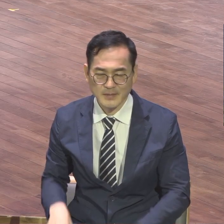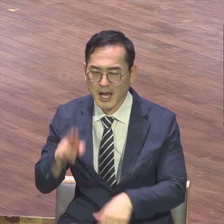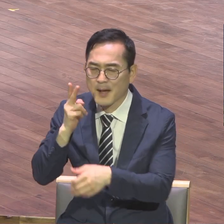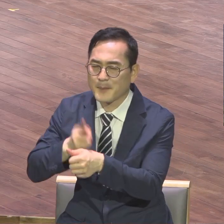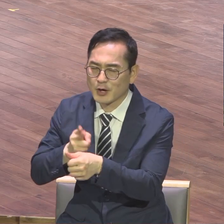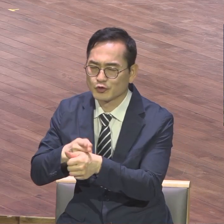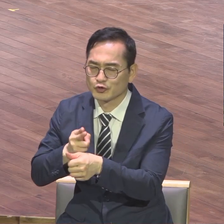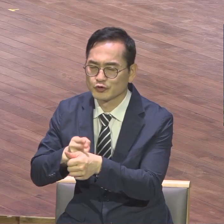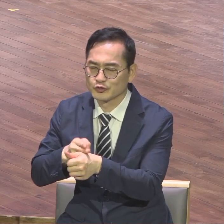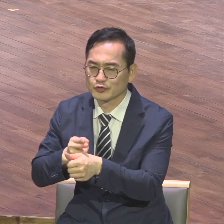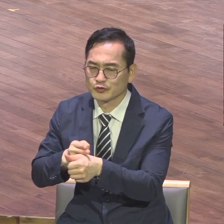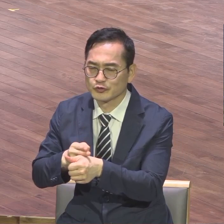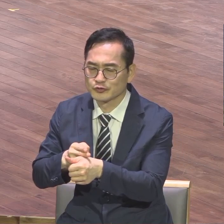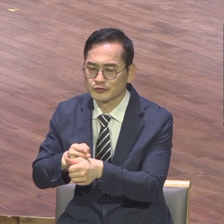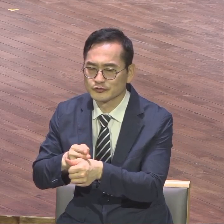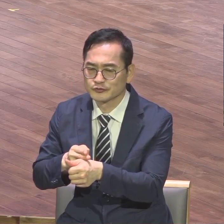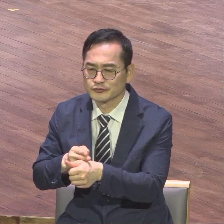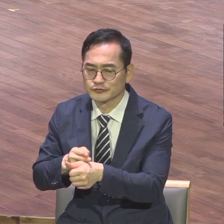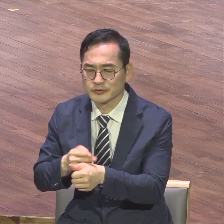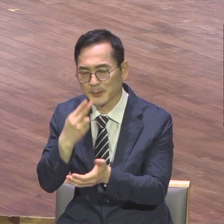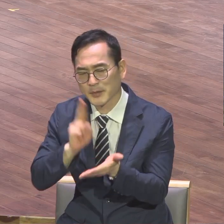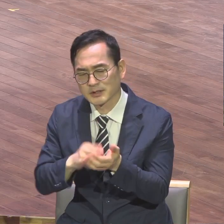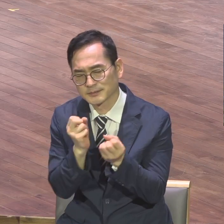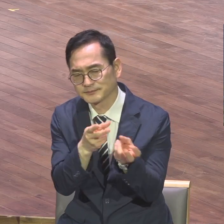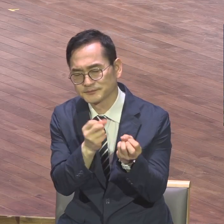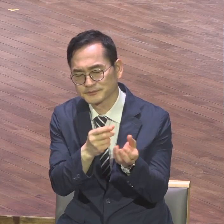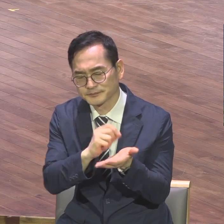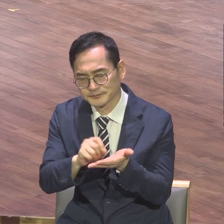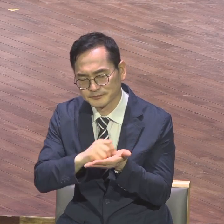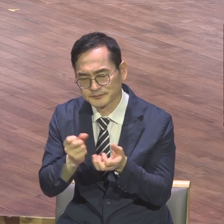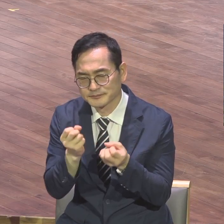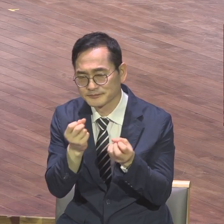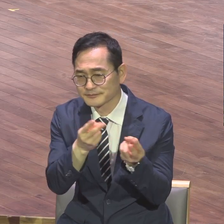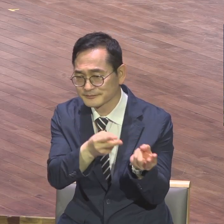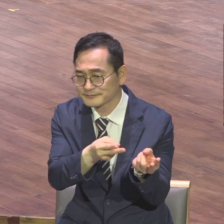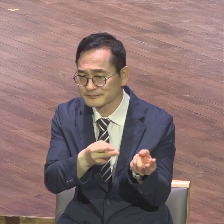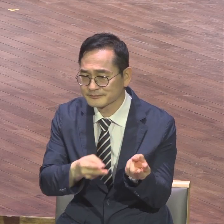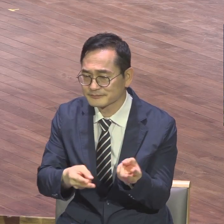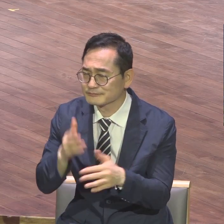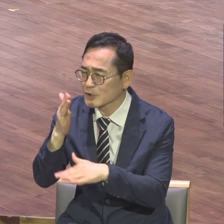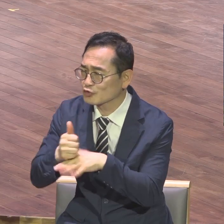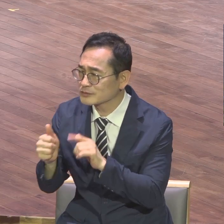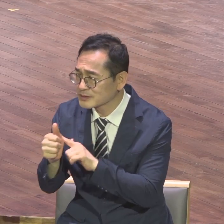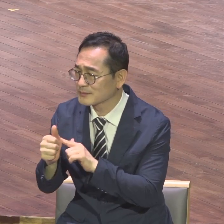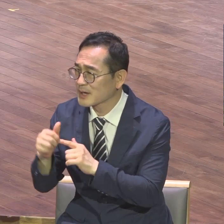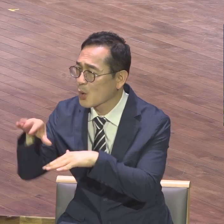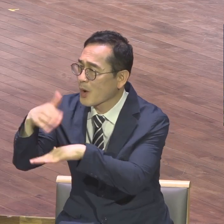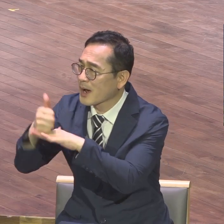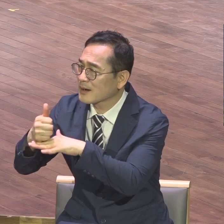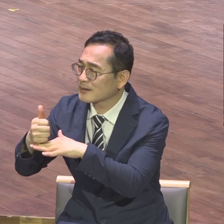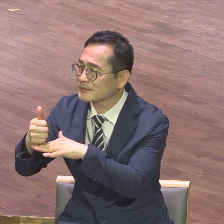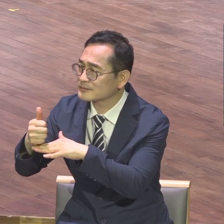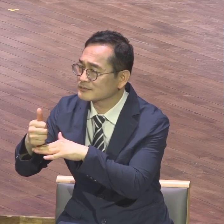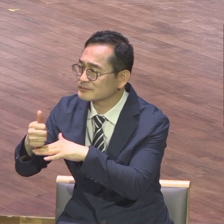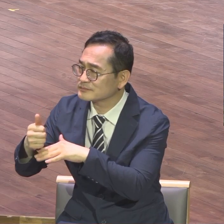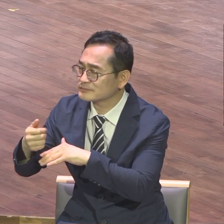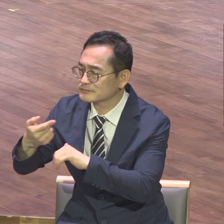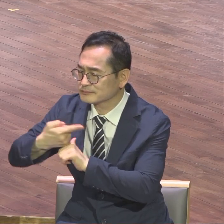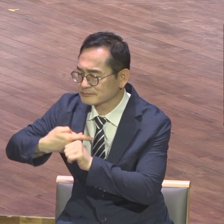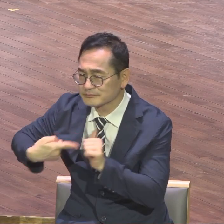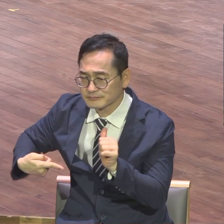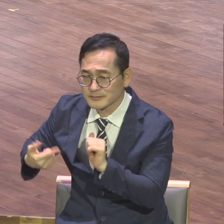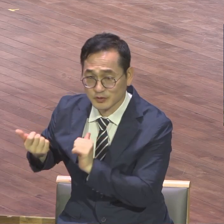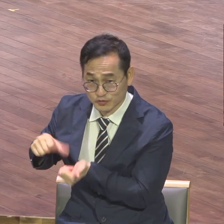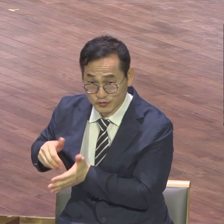때 순교했습니다. 디모데의 이 이름이 뭐냐? 하나님을 가장 영원하게 하는 삶이라는 뜻이 그